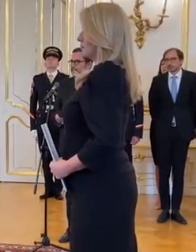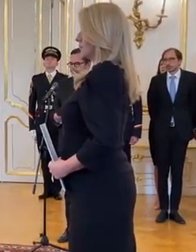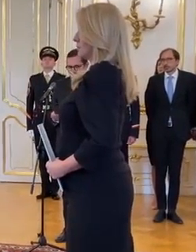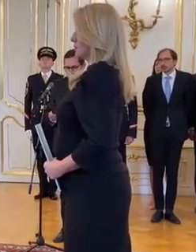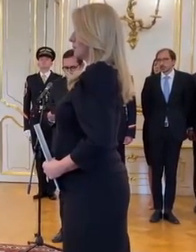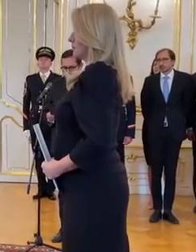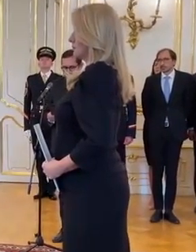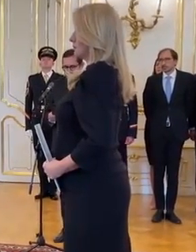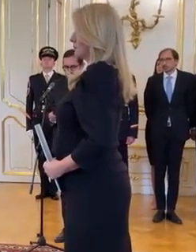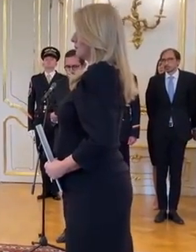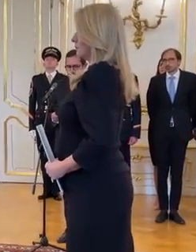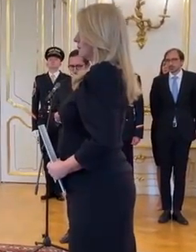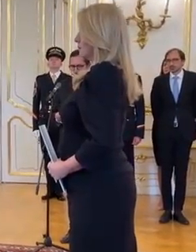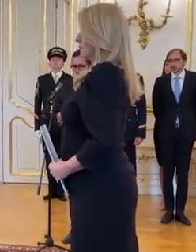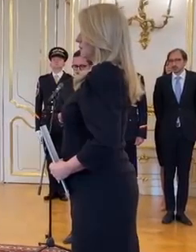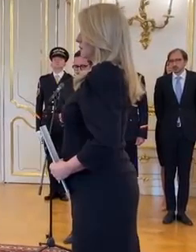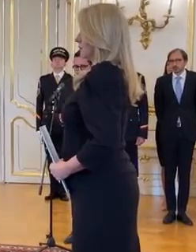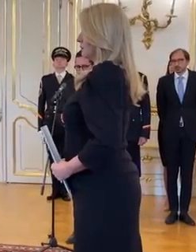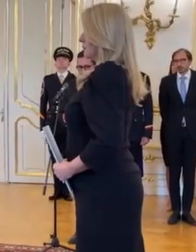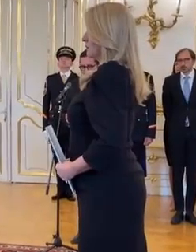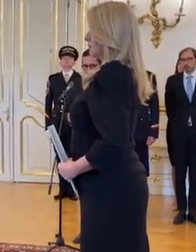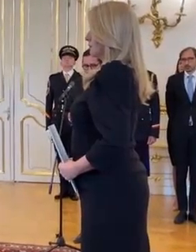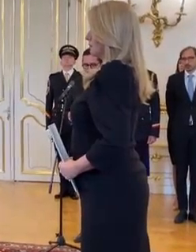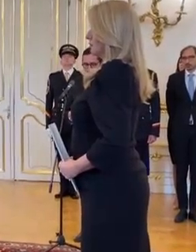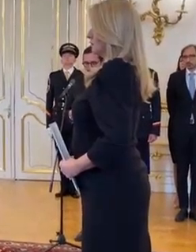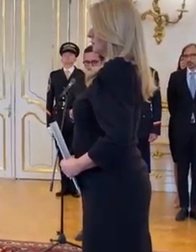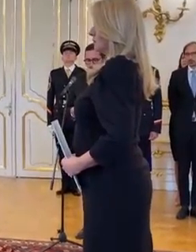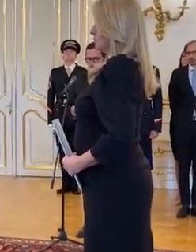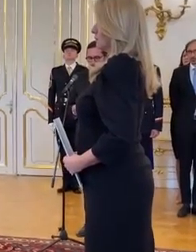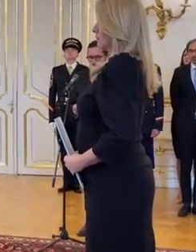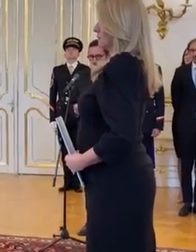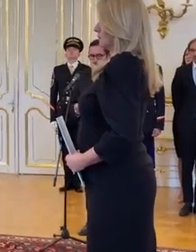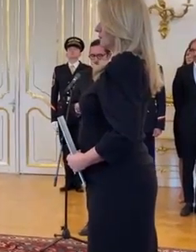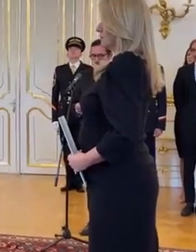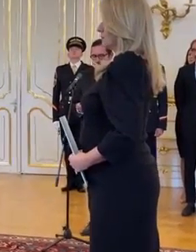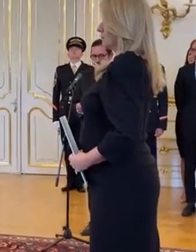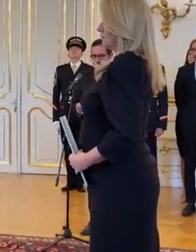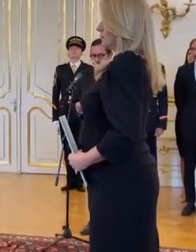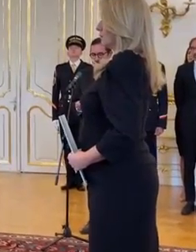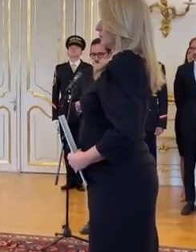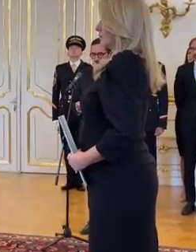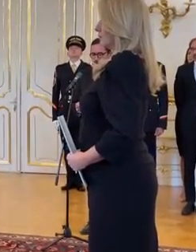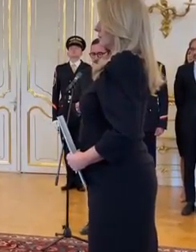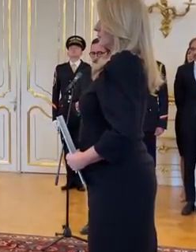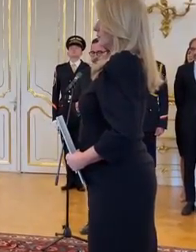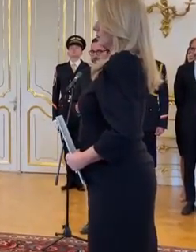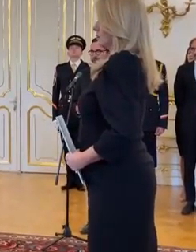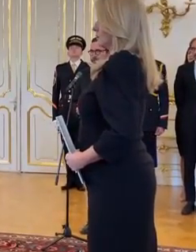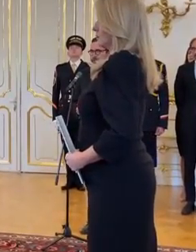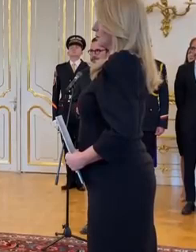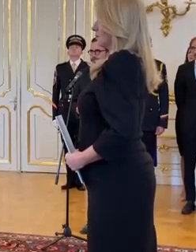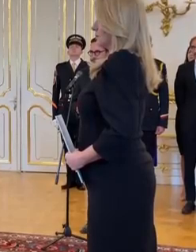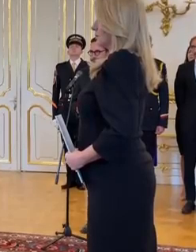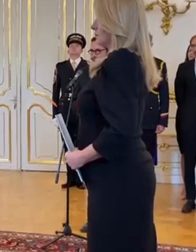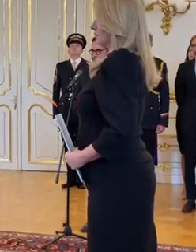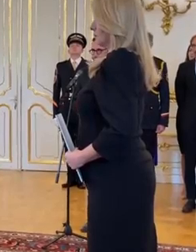Prosím pána Richarda Sulíka, aby predstúpil pred prezidentku Slovenskej republiky a prevzal z jej rúk dekrét o prijatí